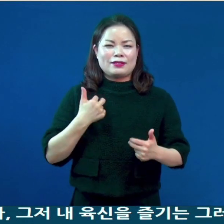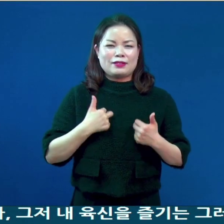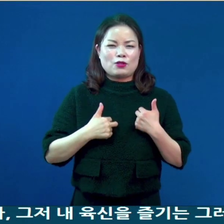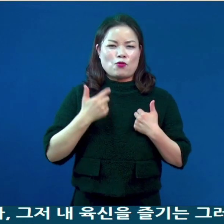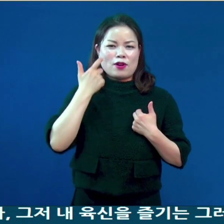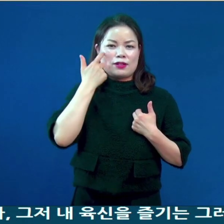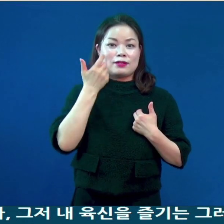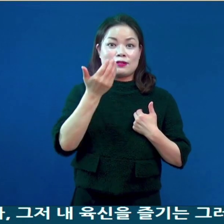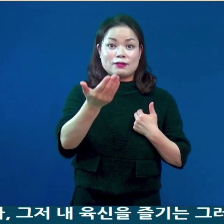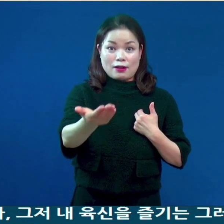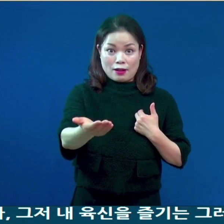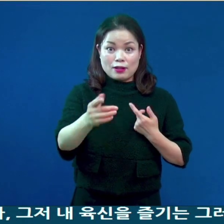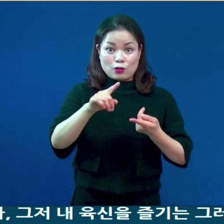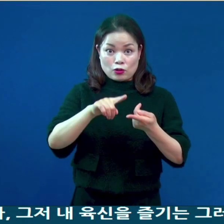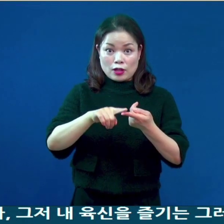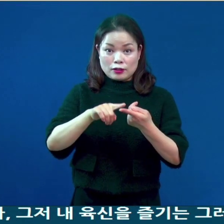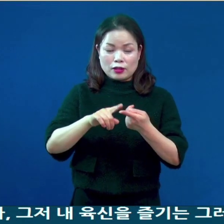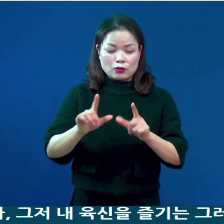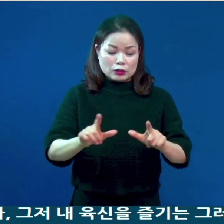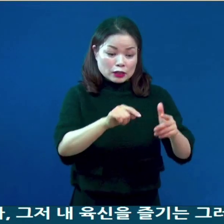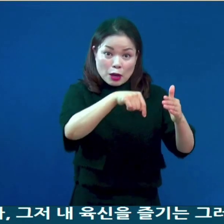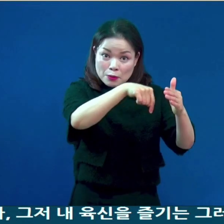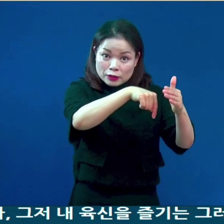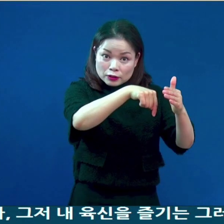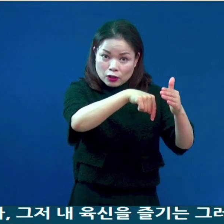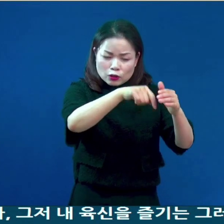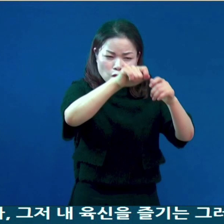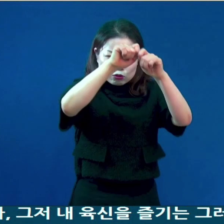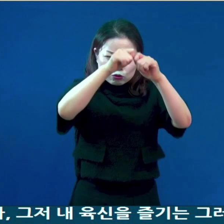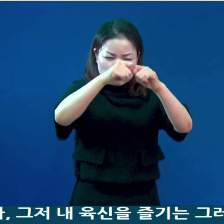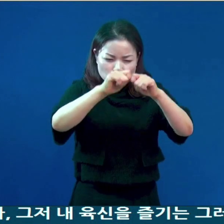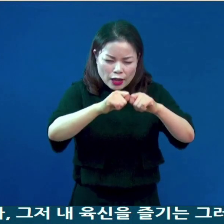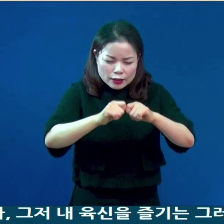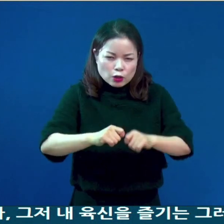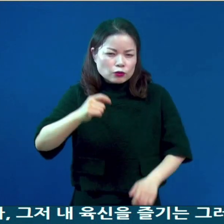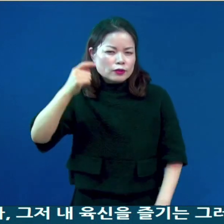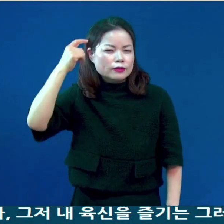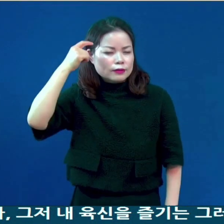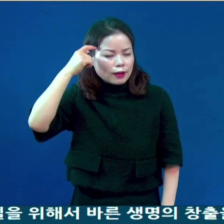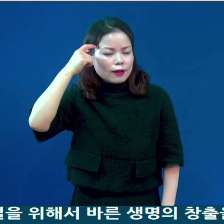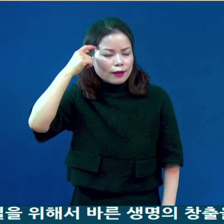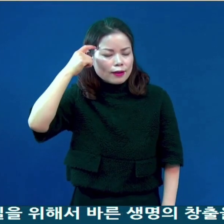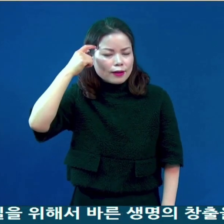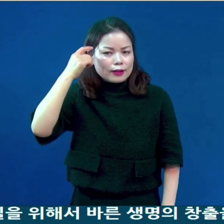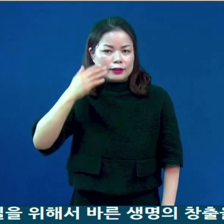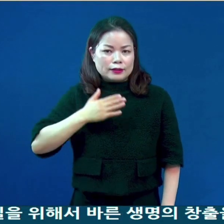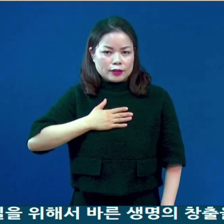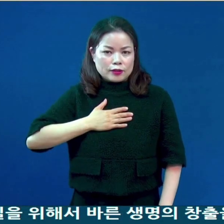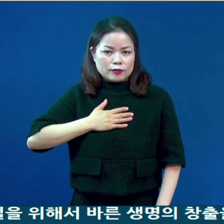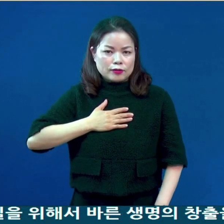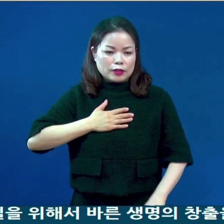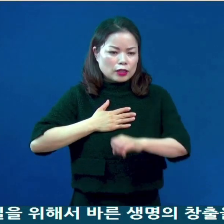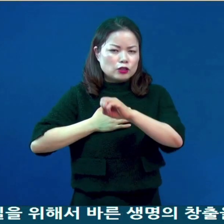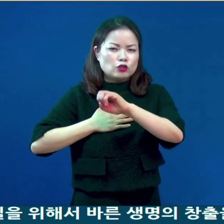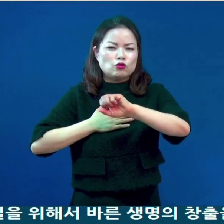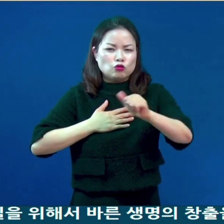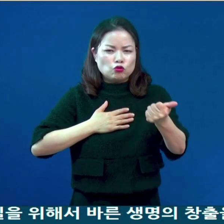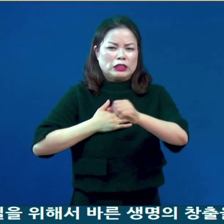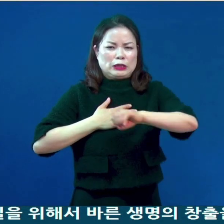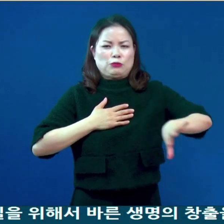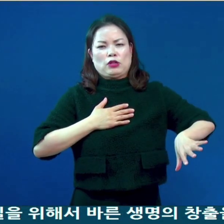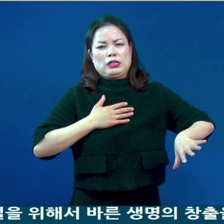즐거워하는가? 이런 것들을 우리 삶 속에서 구체적으로 생각해 보면서 자기를 죽여나가는